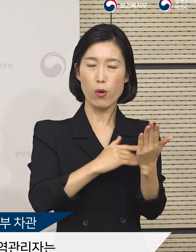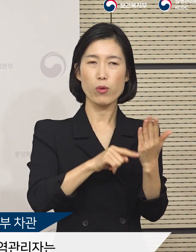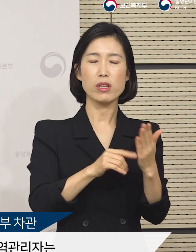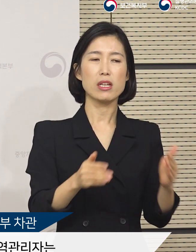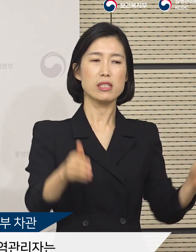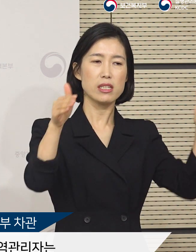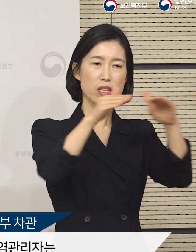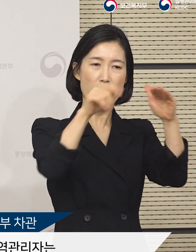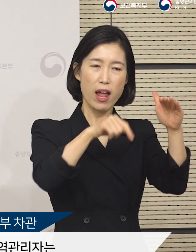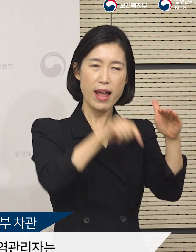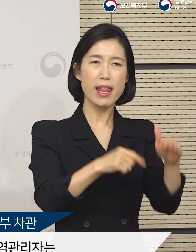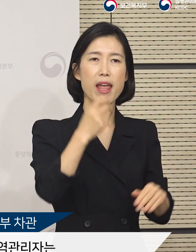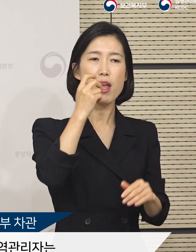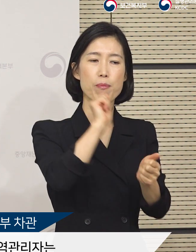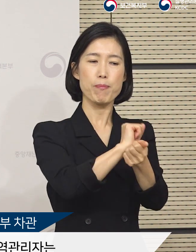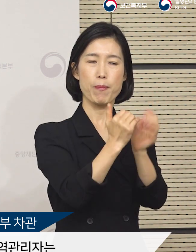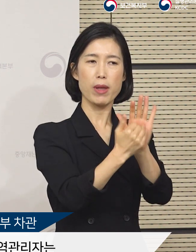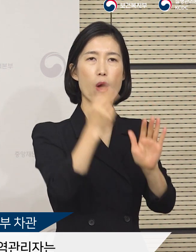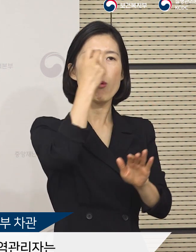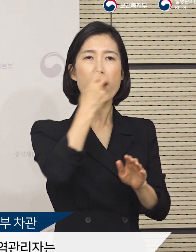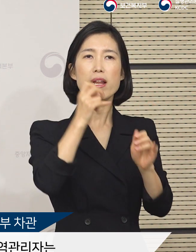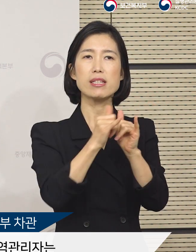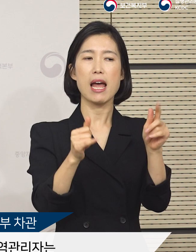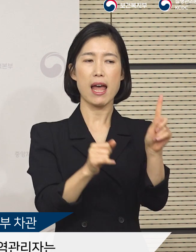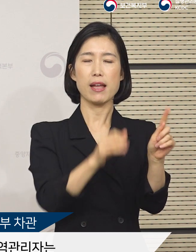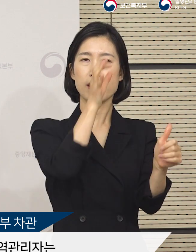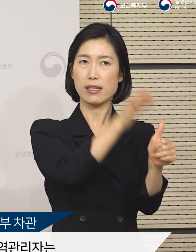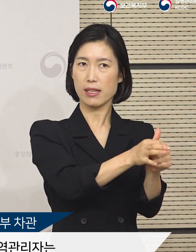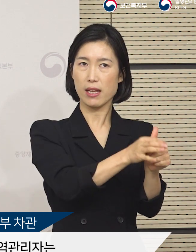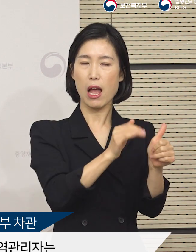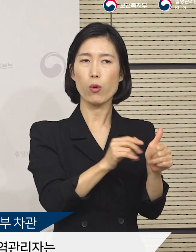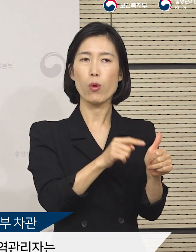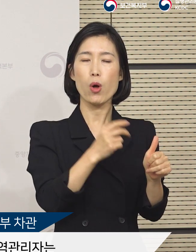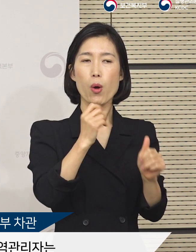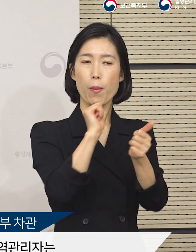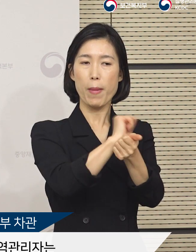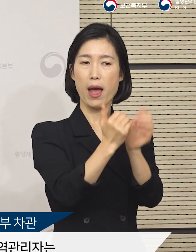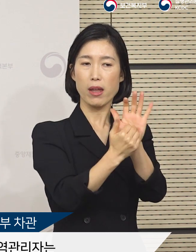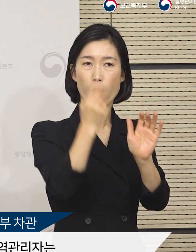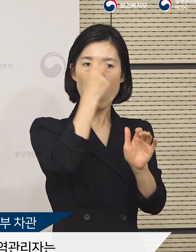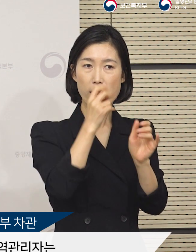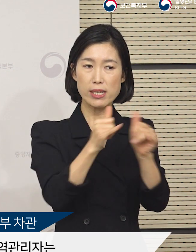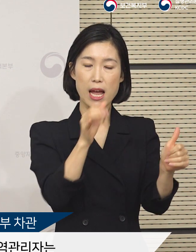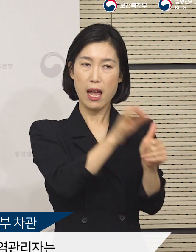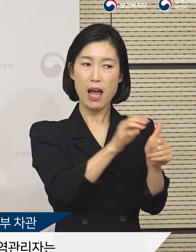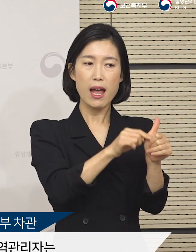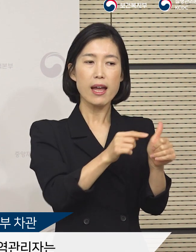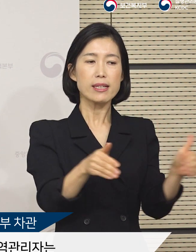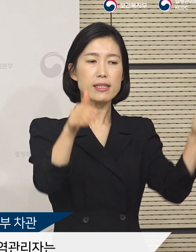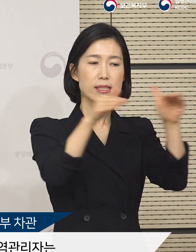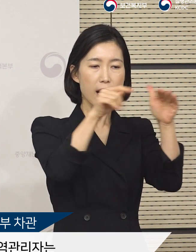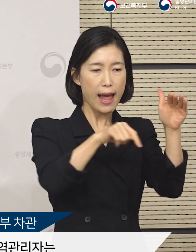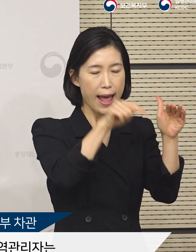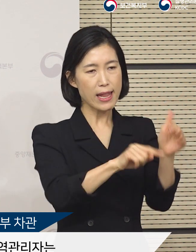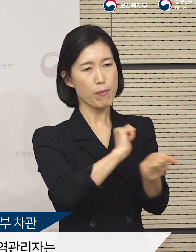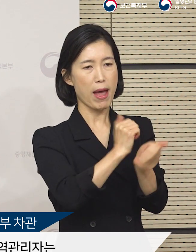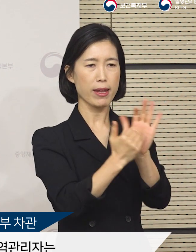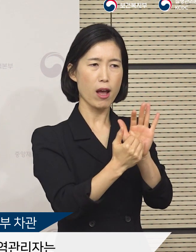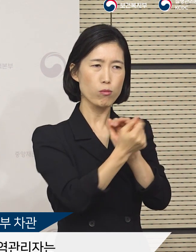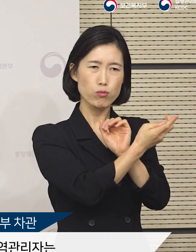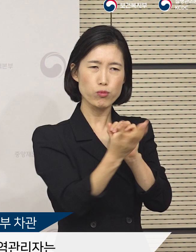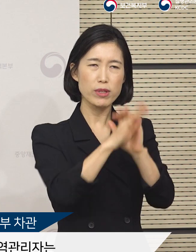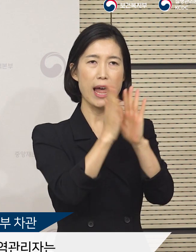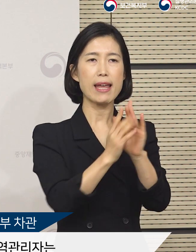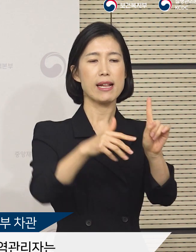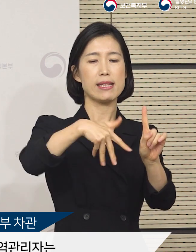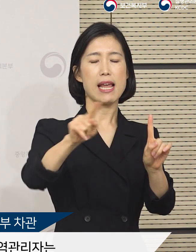내에 방역관리자를 지정하고 지정된 방역관리자는 시설 내의 방역관리에 일차적